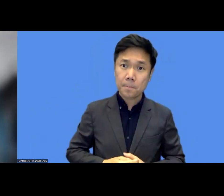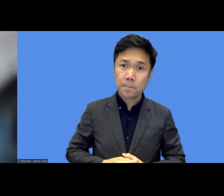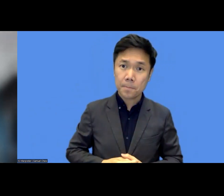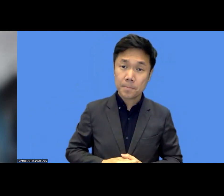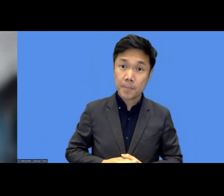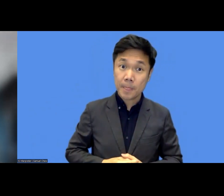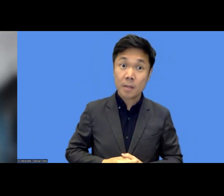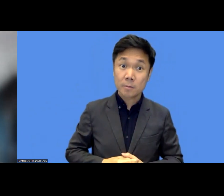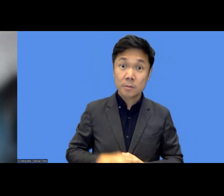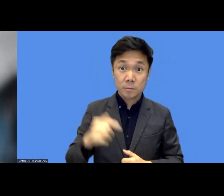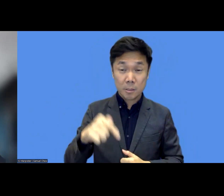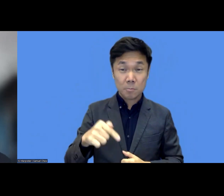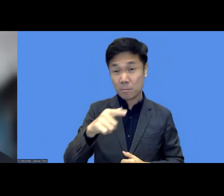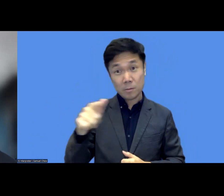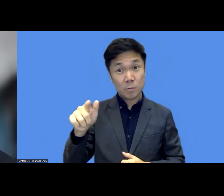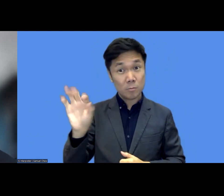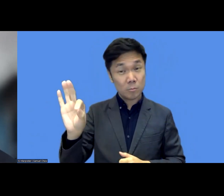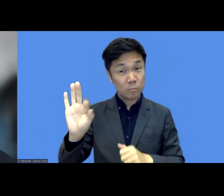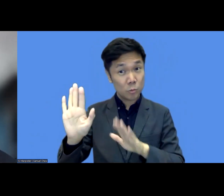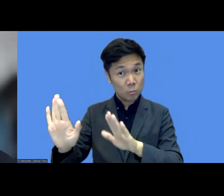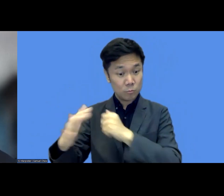para la